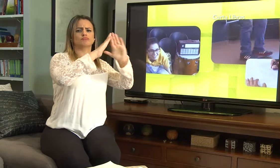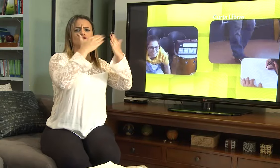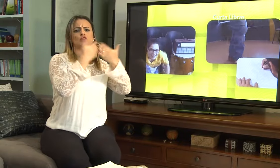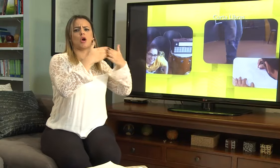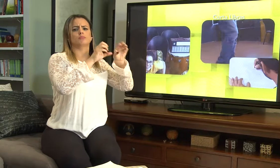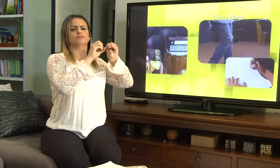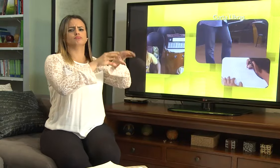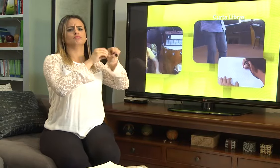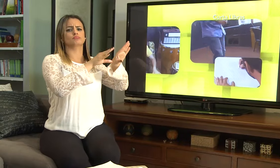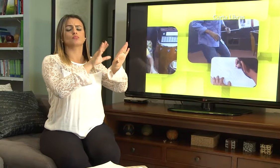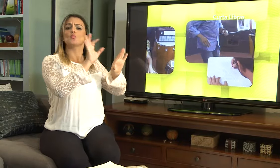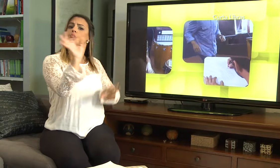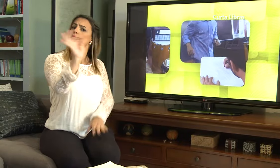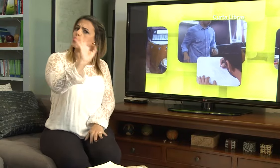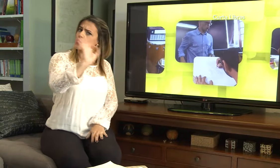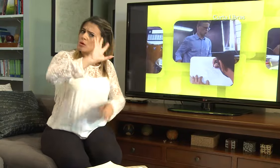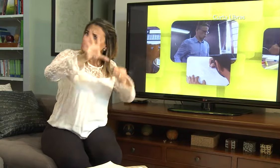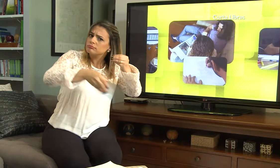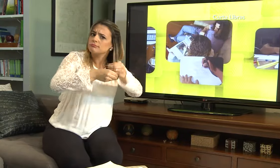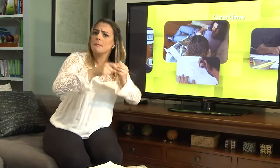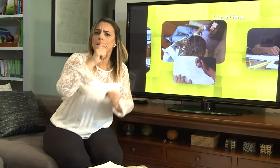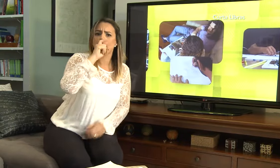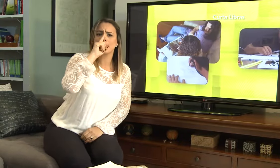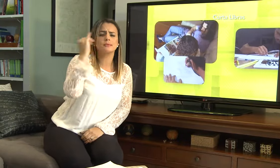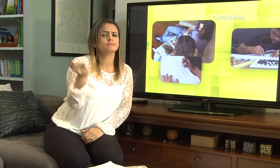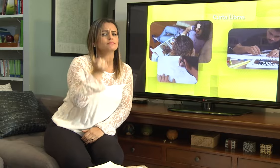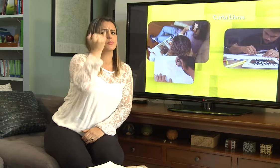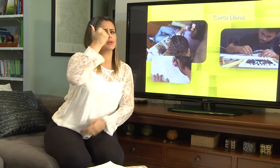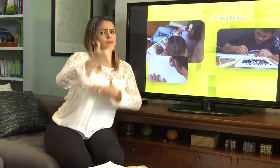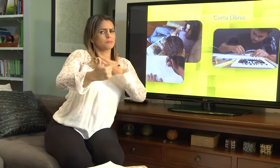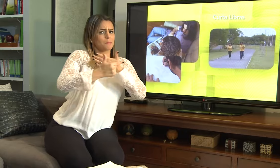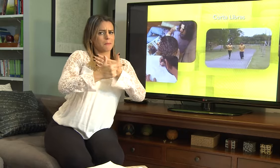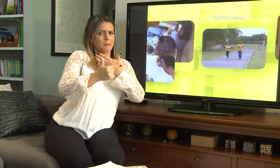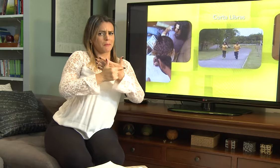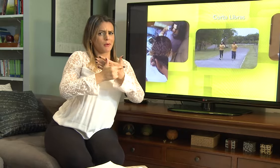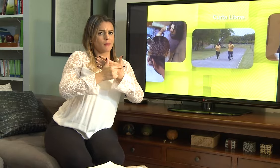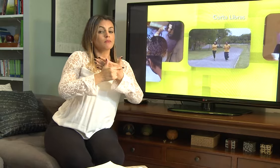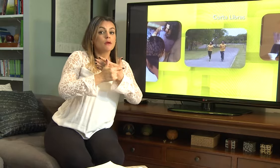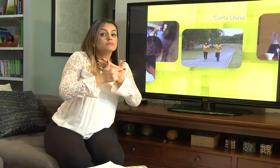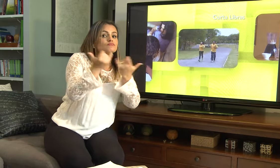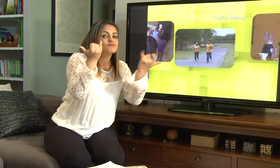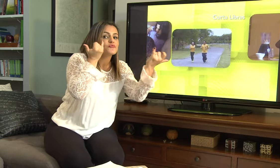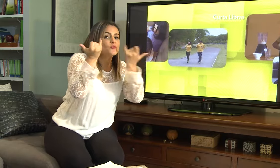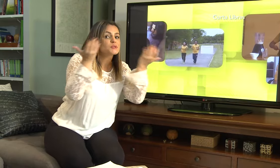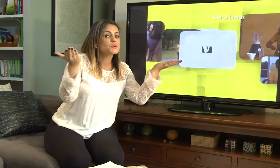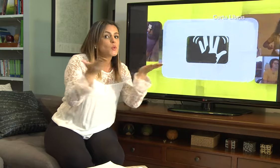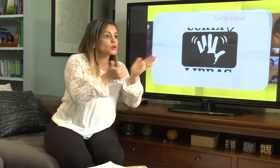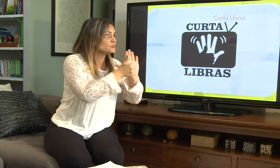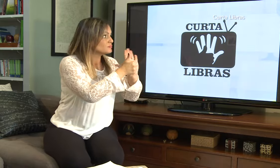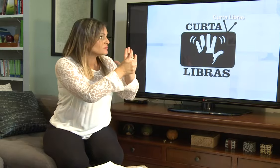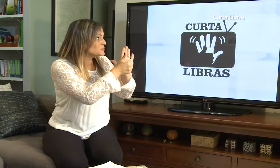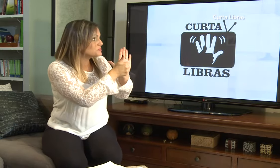escolares, mas os pais têm um papel fundamental nesse processo. Vamos ver informações sobre esse assunto no Curta Libras de hoje.